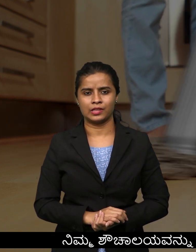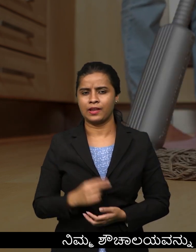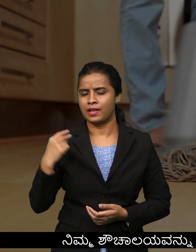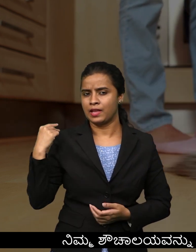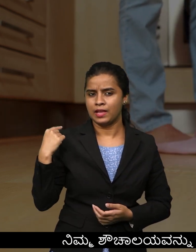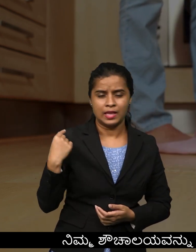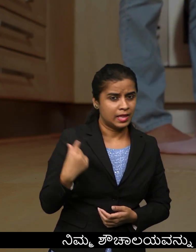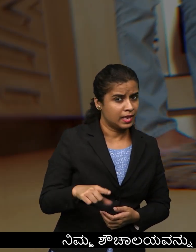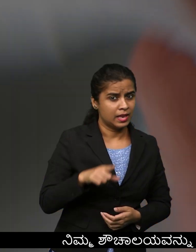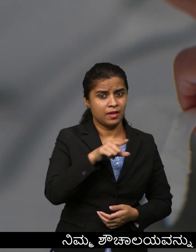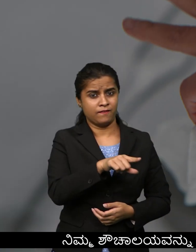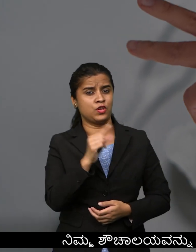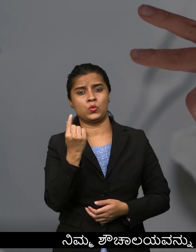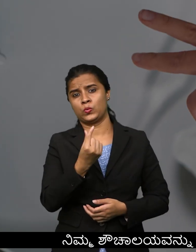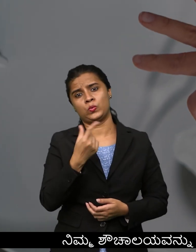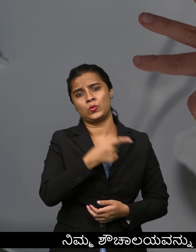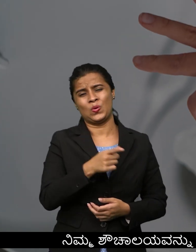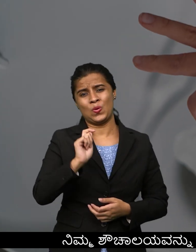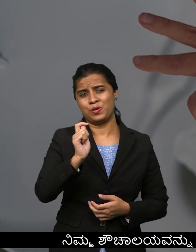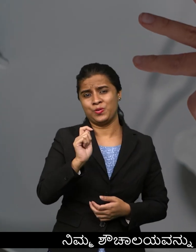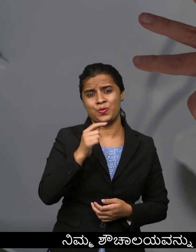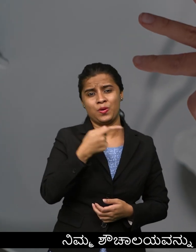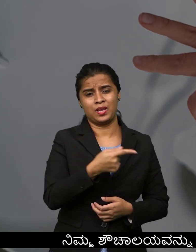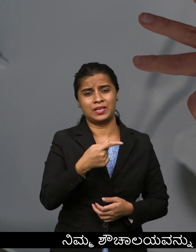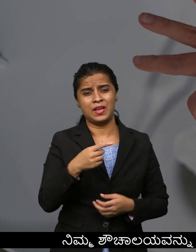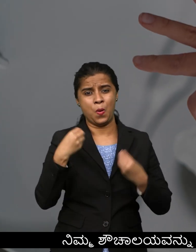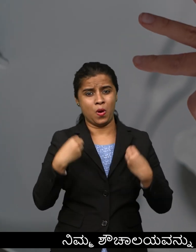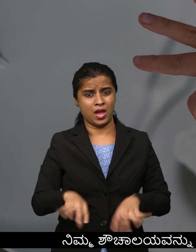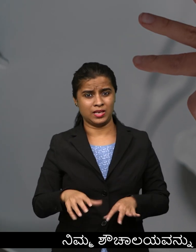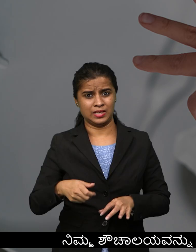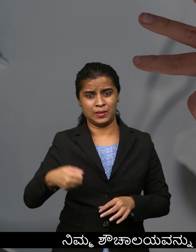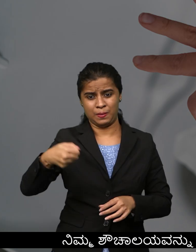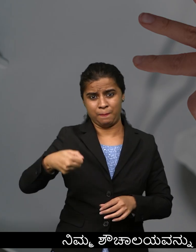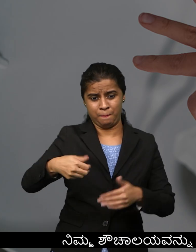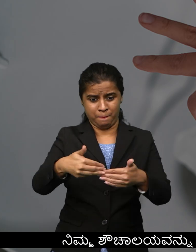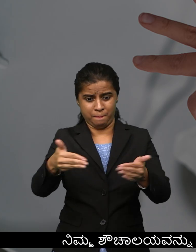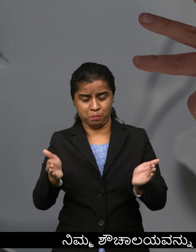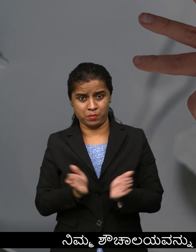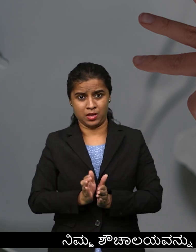ನಿಮ್ಮ ಶೌಚಾಲಯವನ್ನು ಎಂದಿಗೂ ತ್ಯಾಜ್ಯ ಬುಟ್ಟಿಯಾಗಿ ಬಳಸಬೇಡಿ.